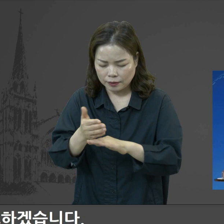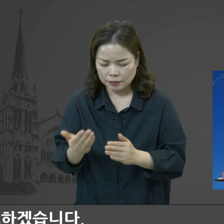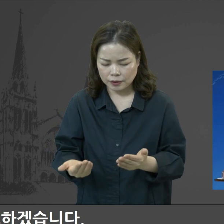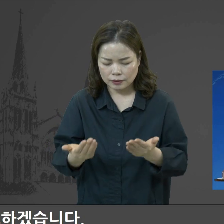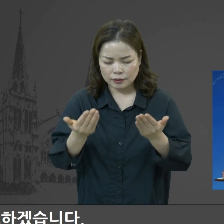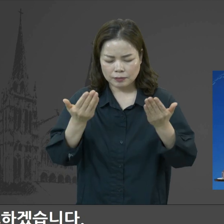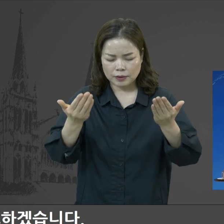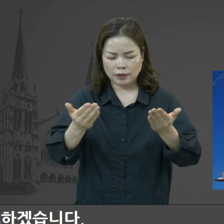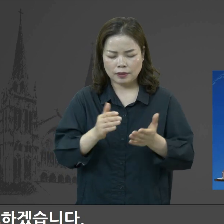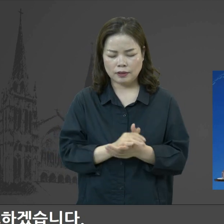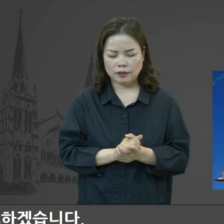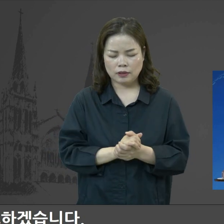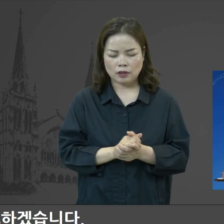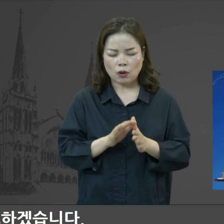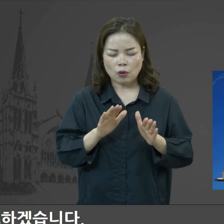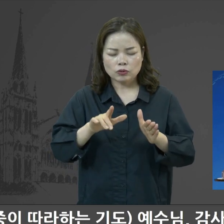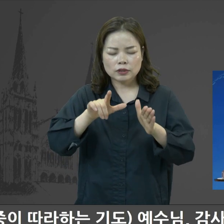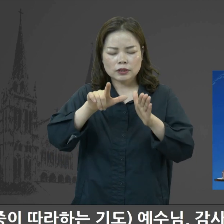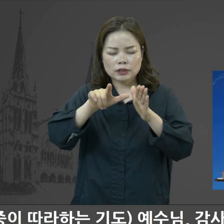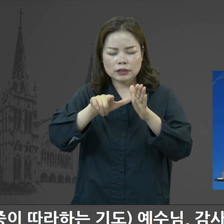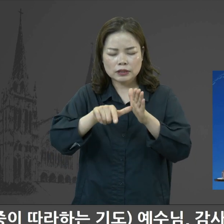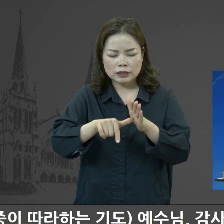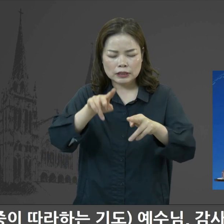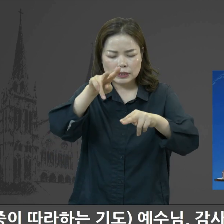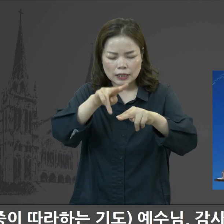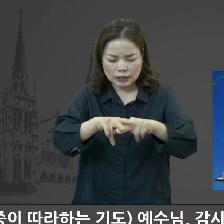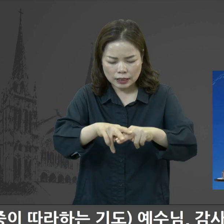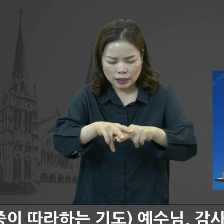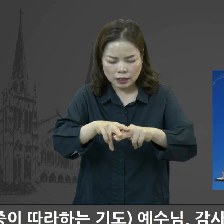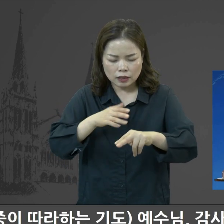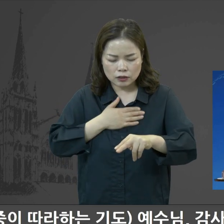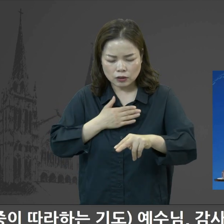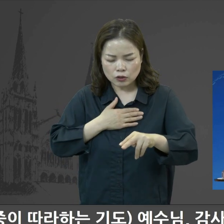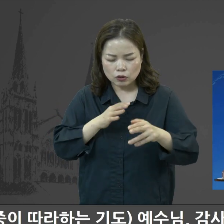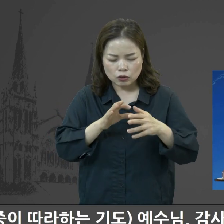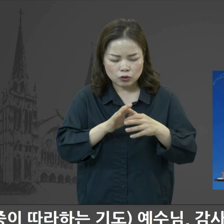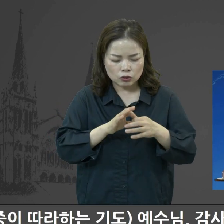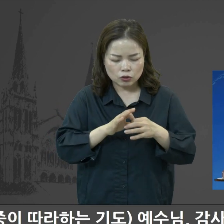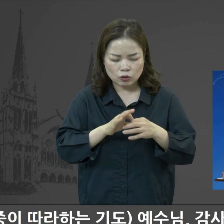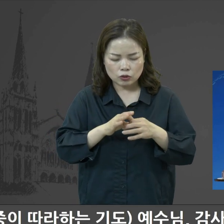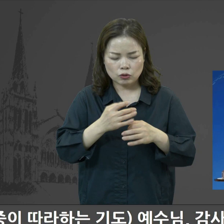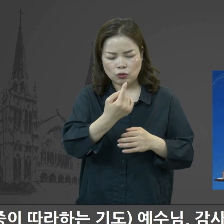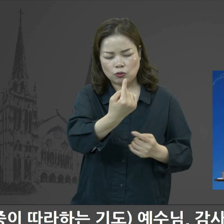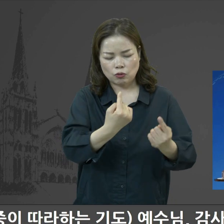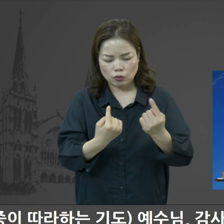감사합니다. 오늘 이 자리에 저로 하여금 오게 하시고